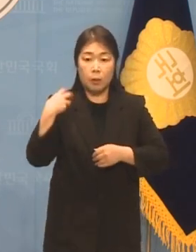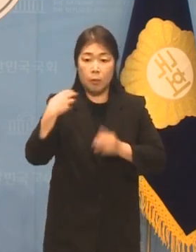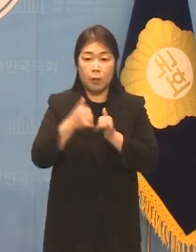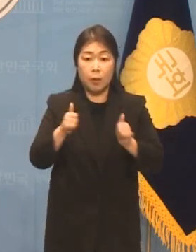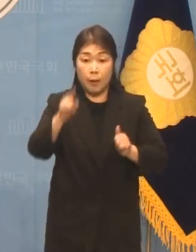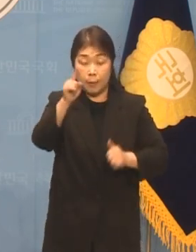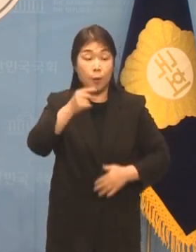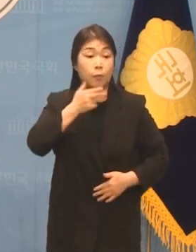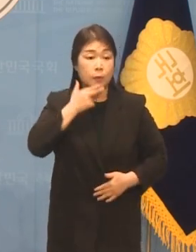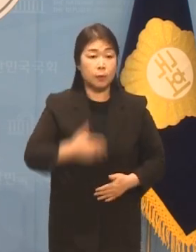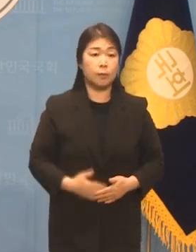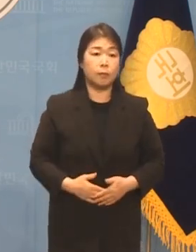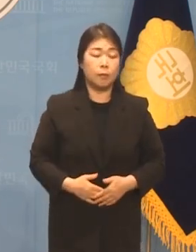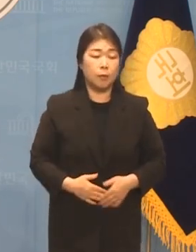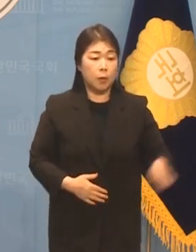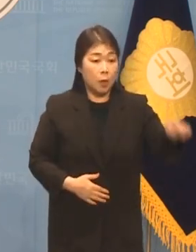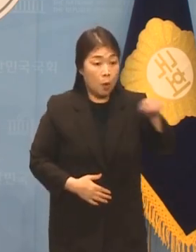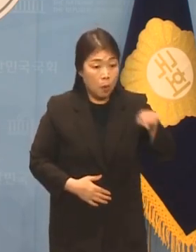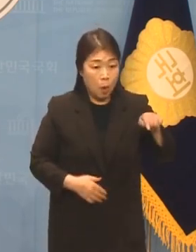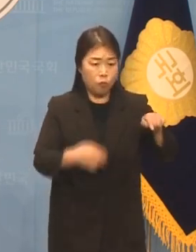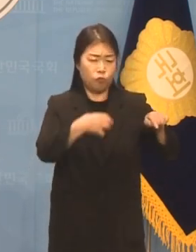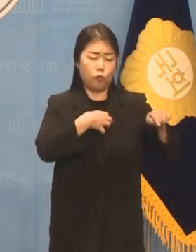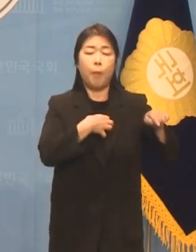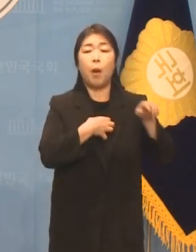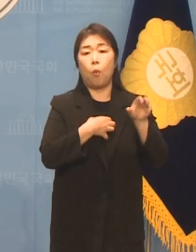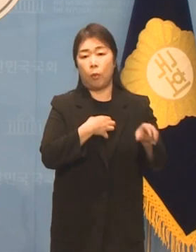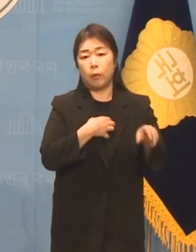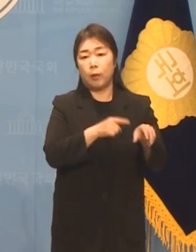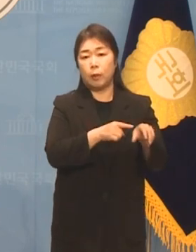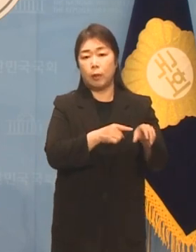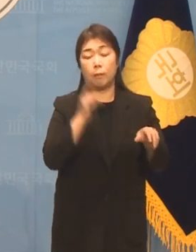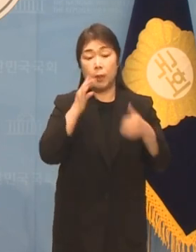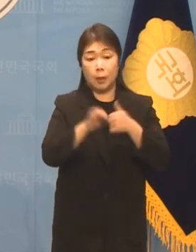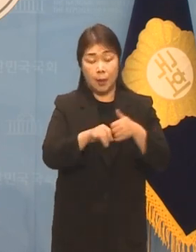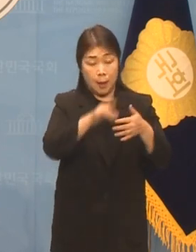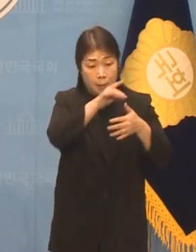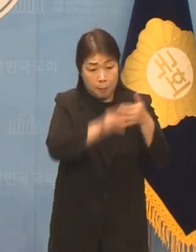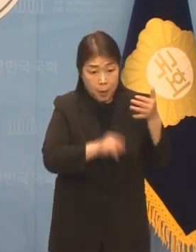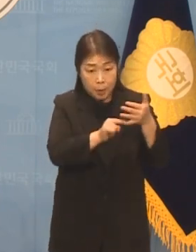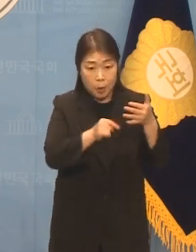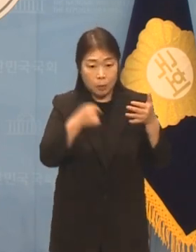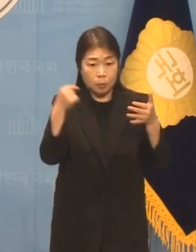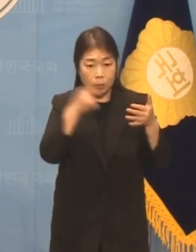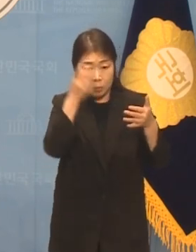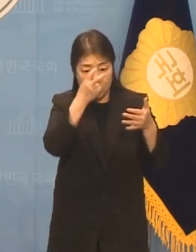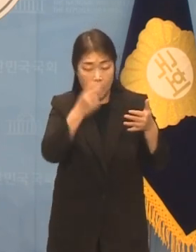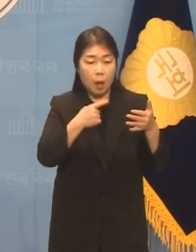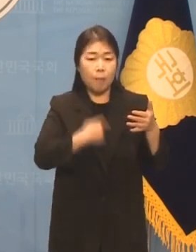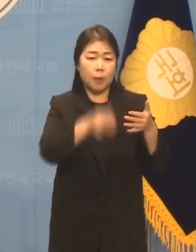없었습니다. 하나라도 제대로 되었다면 막을 수 있는 참사였습니다.